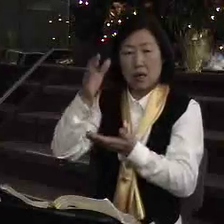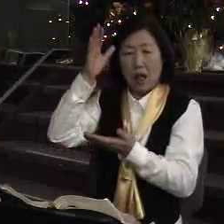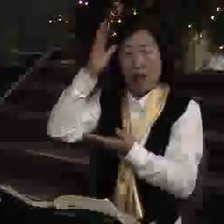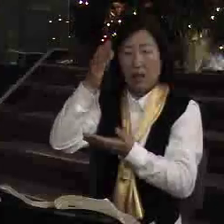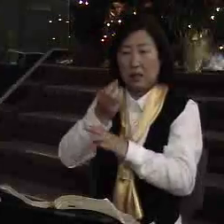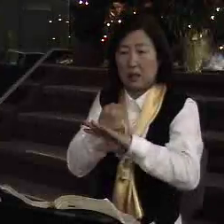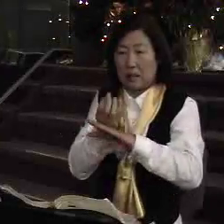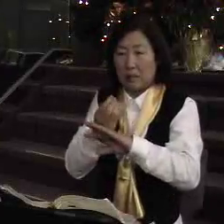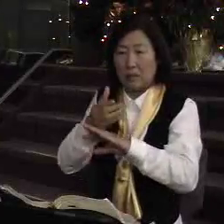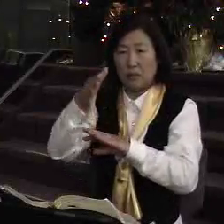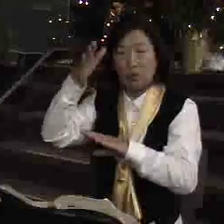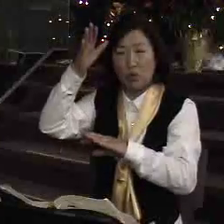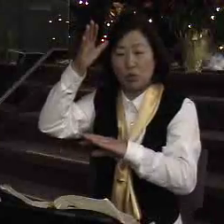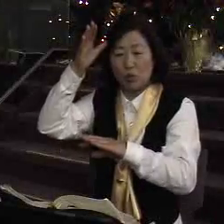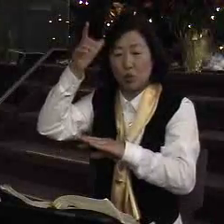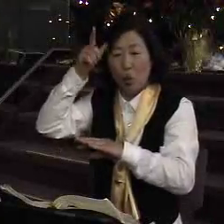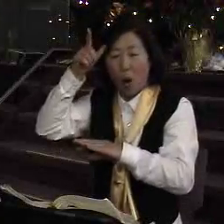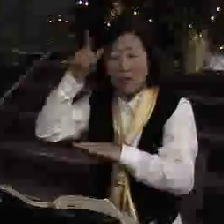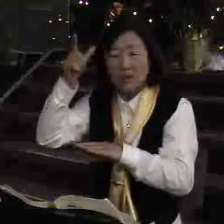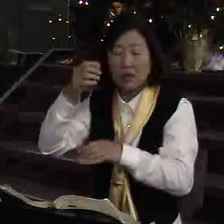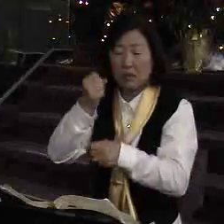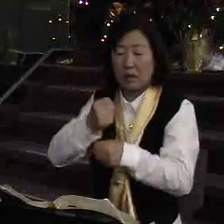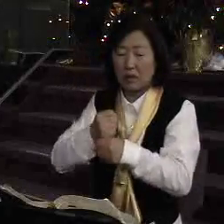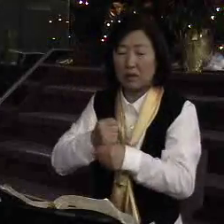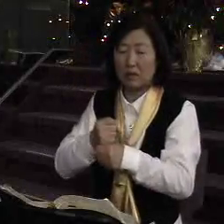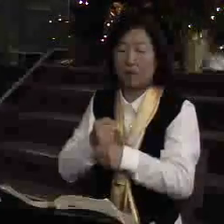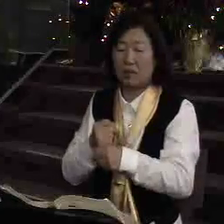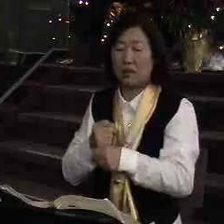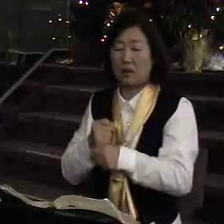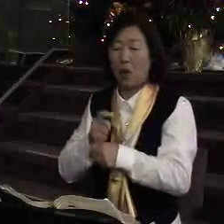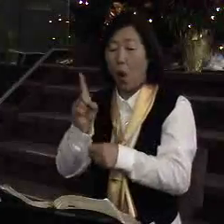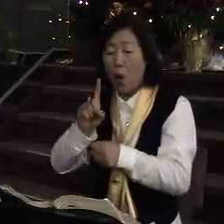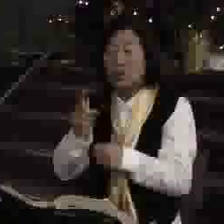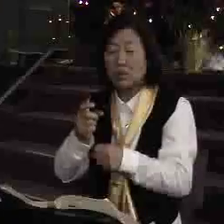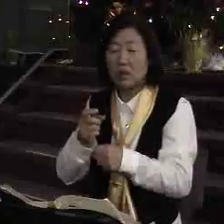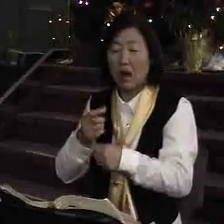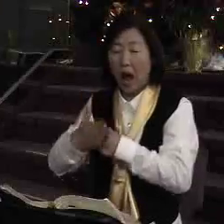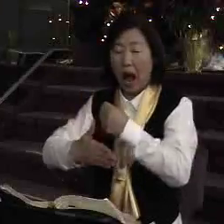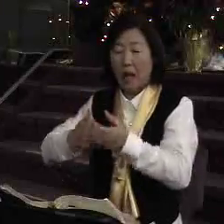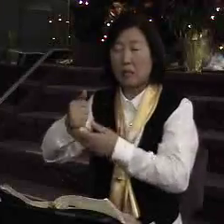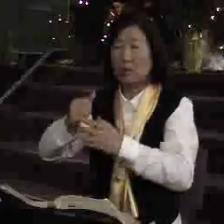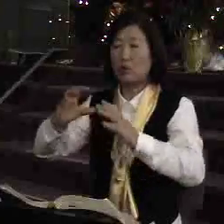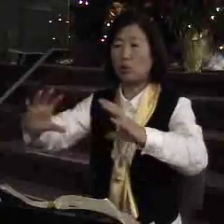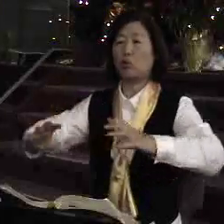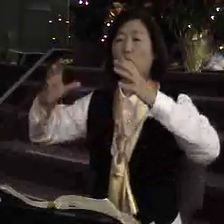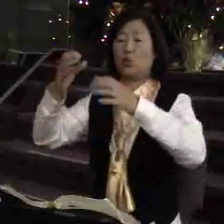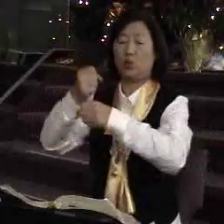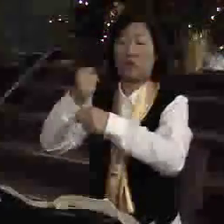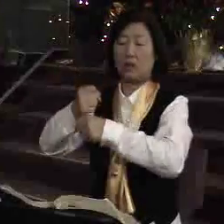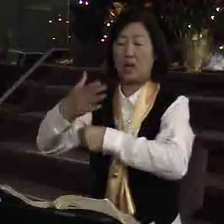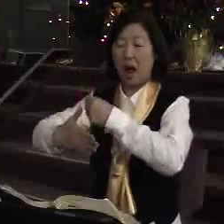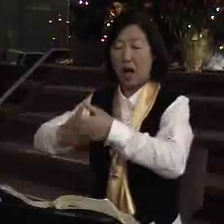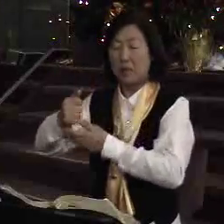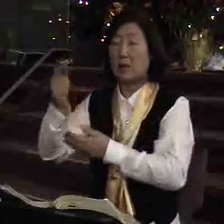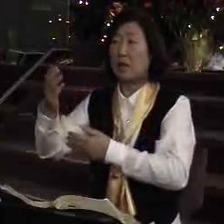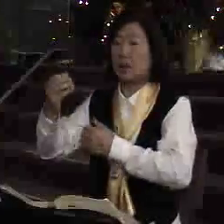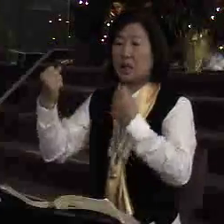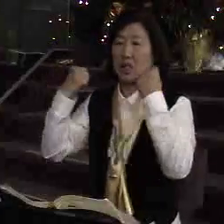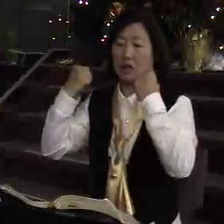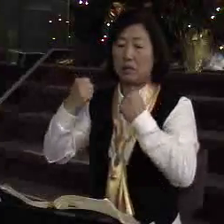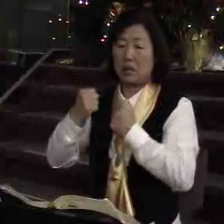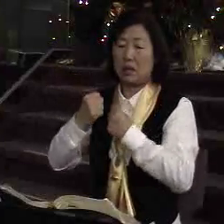한 모습을 강조하기 위해 금송아지를 만든 것인데 어떻게 하나님, 우주를 창조하신 하나님을 그의